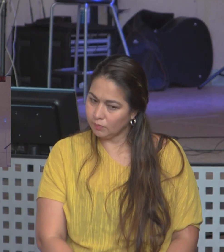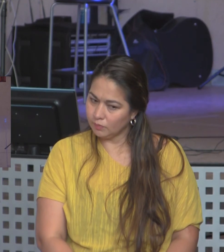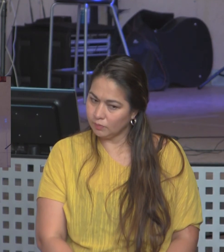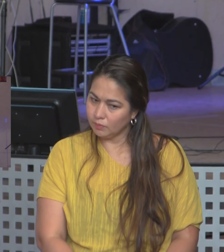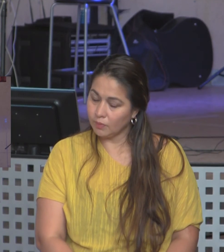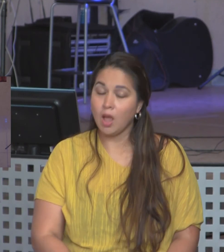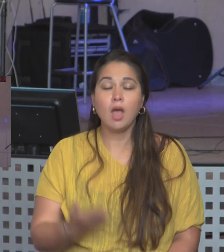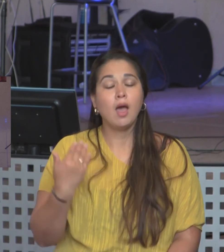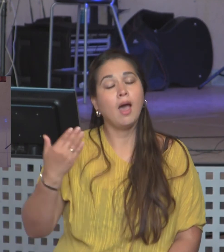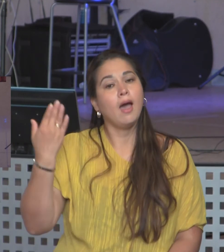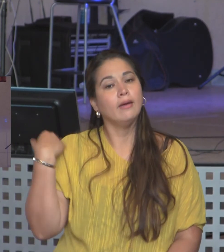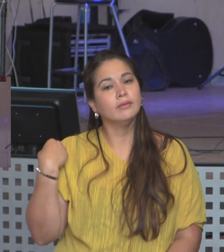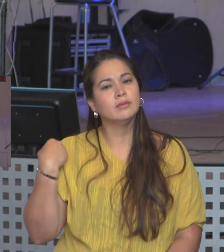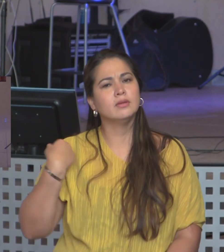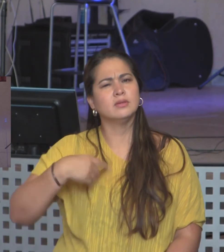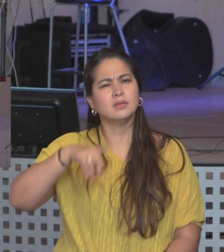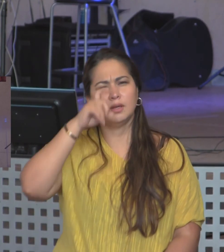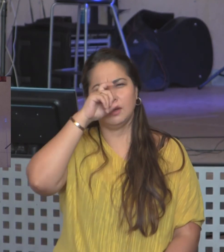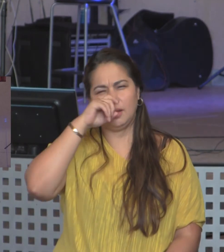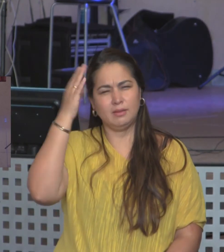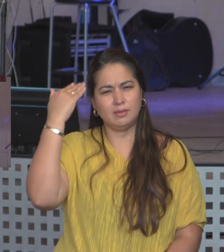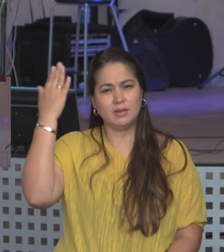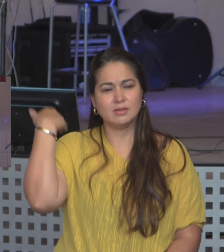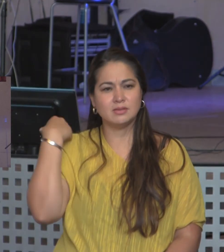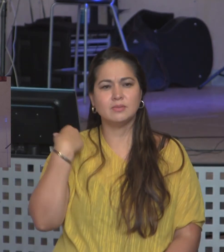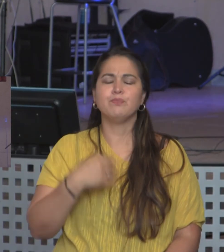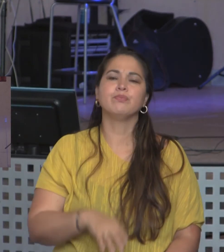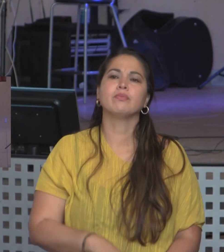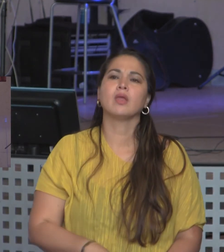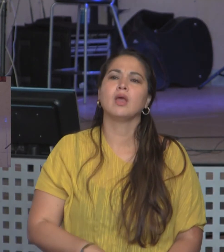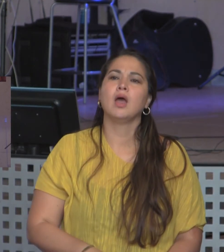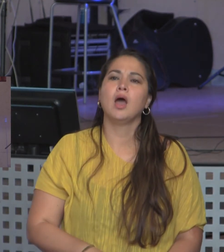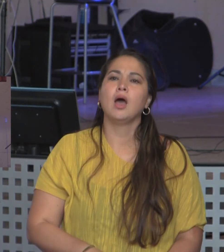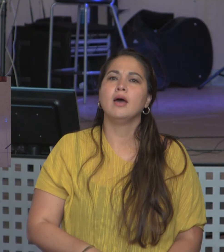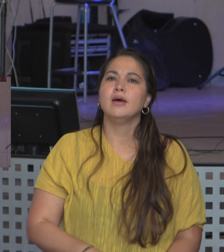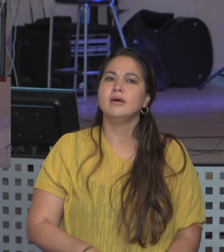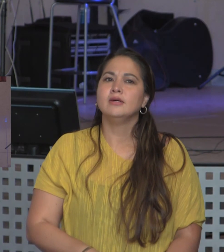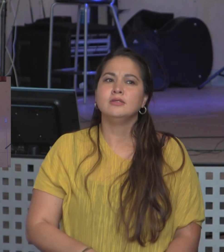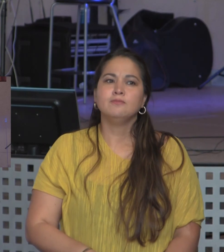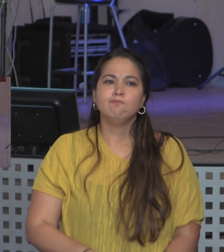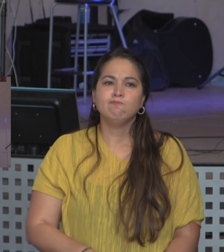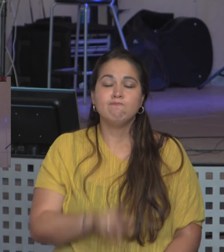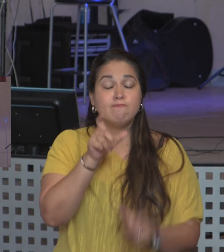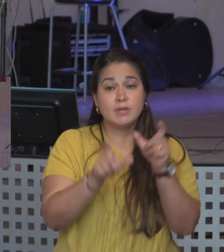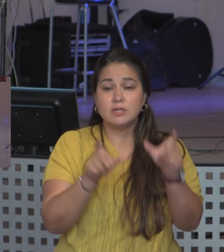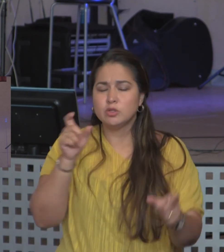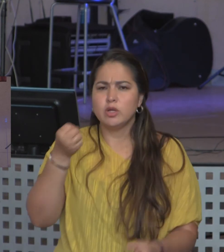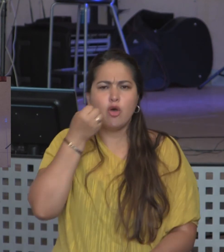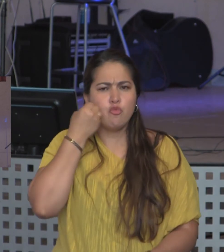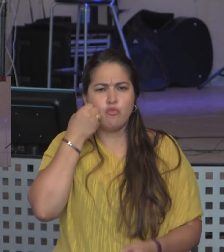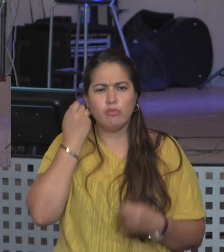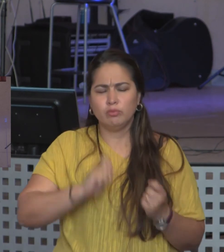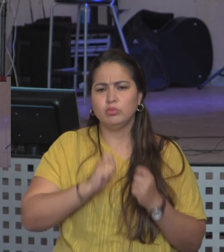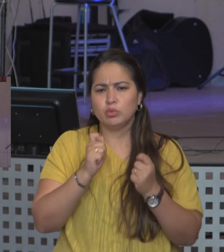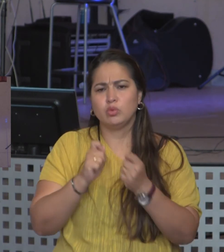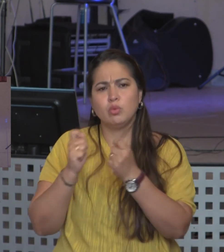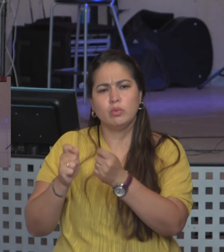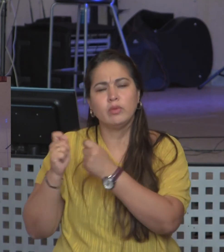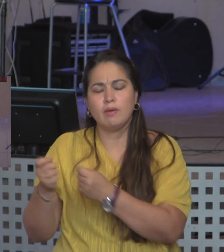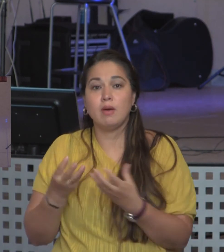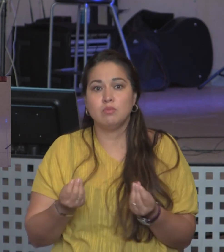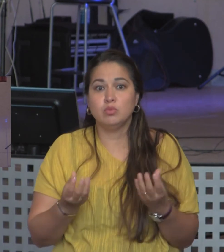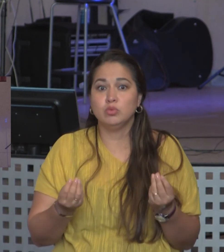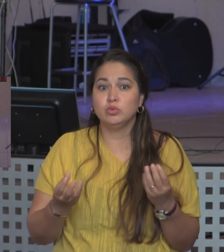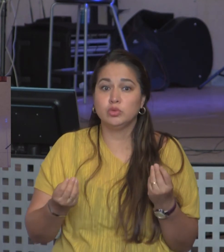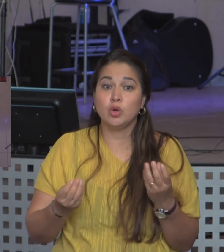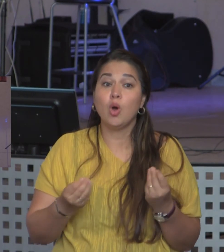¿Sabéis por qué? Porque tenían a alguien, no algo. Tenían a alguien que les hablaba la